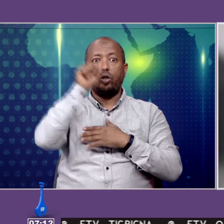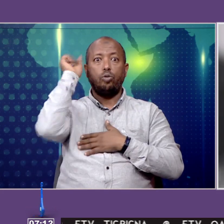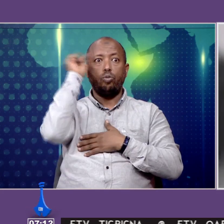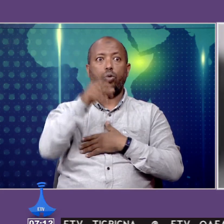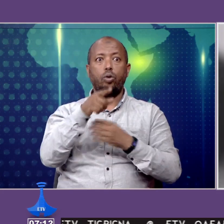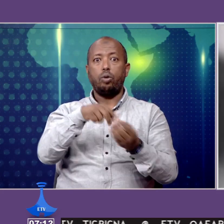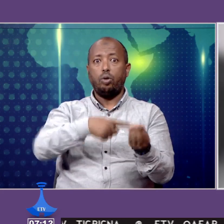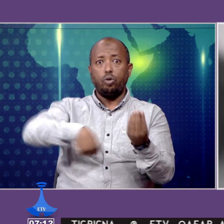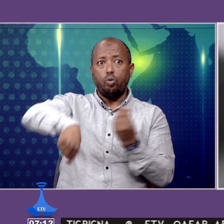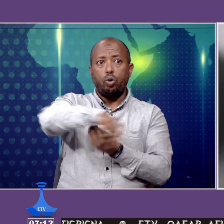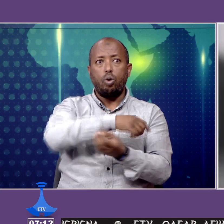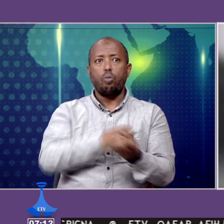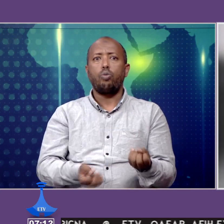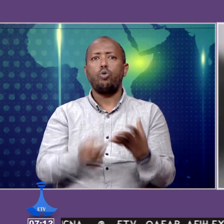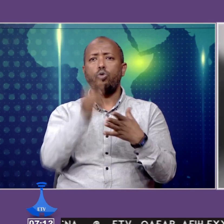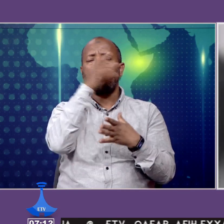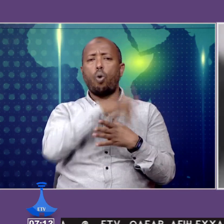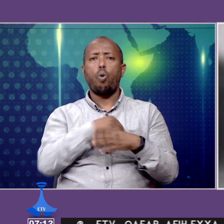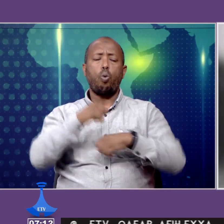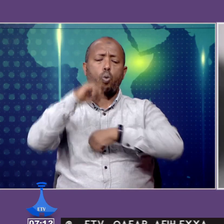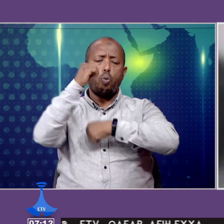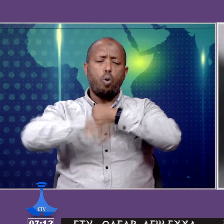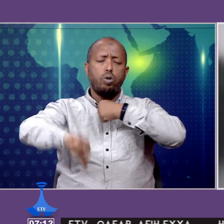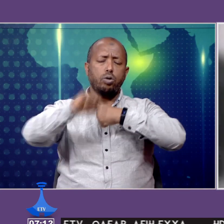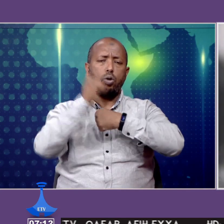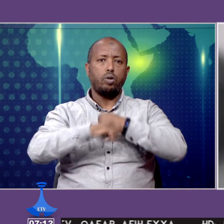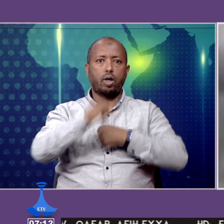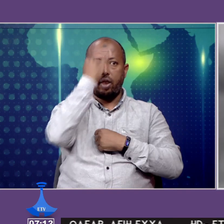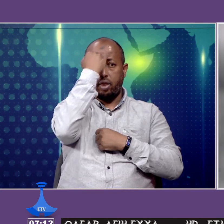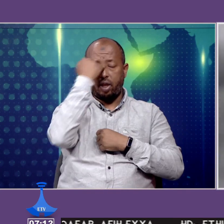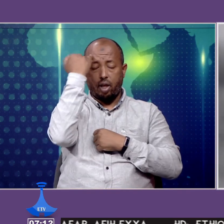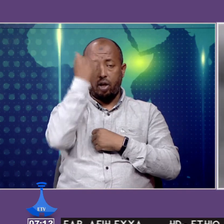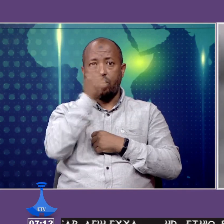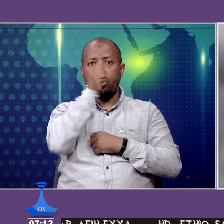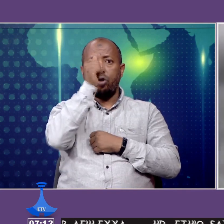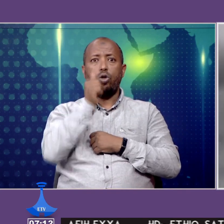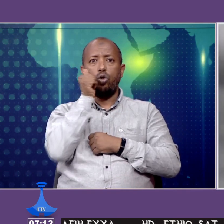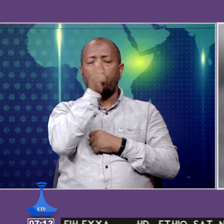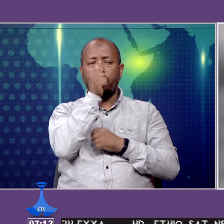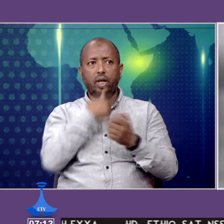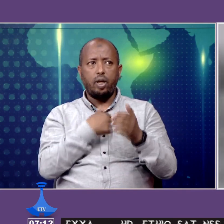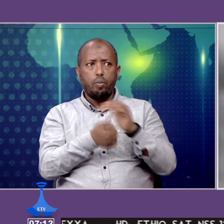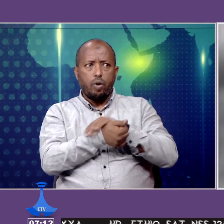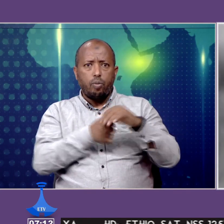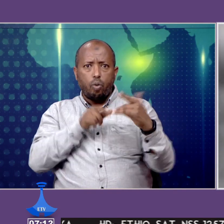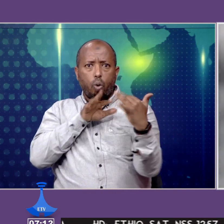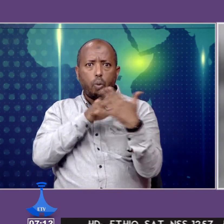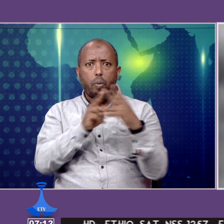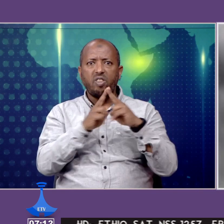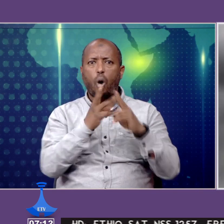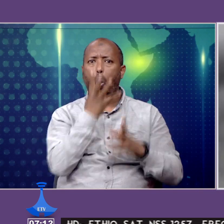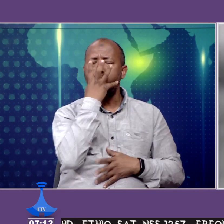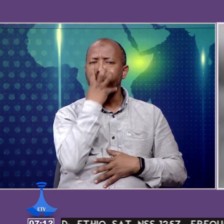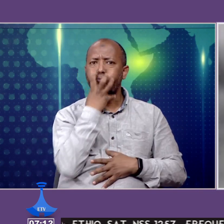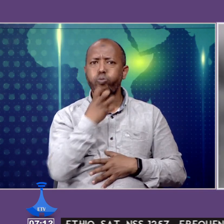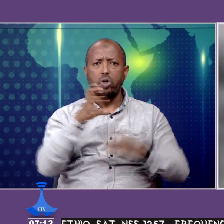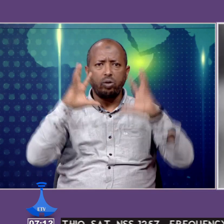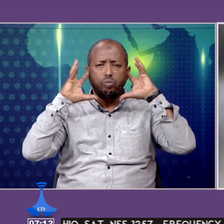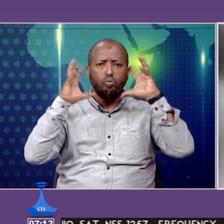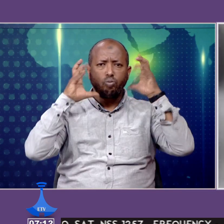ሳቢያ በርካቶች ቆሰሉበት። ጣሊያኖች በኢትዮጵያውያን የደፈጣ ውጊያ እጅግ በመብሸቃቸው